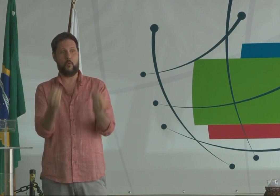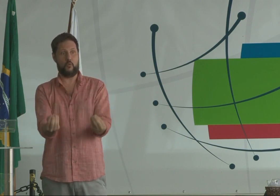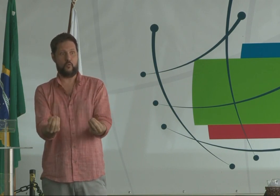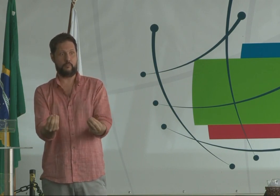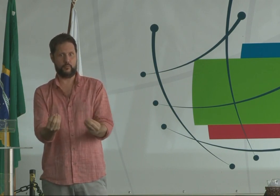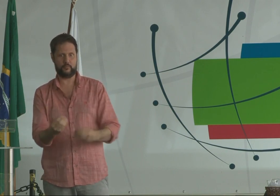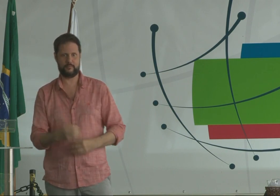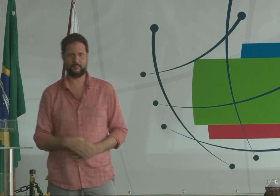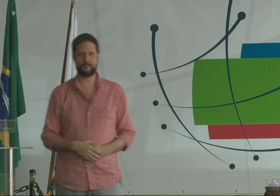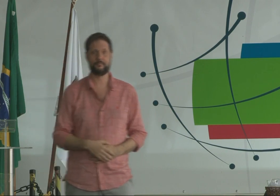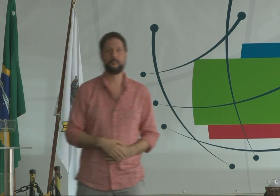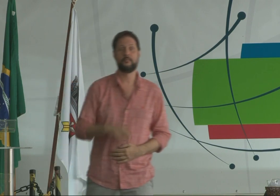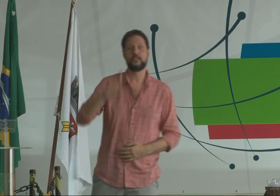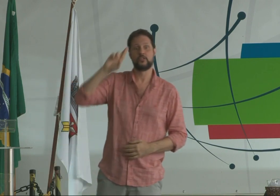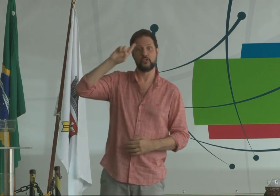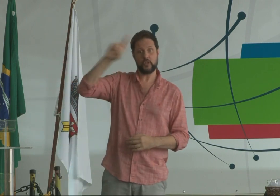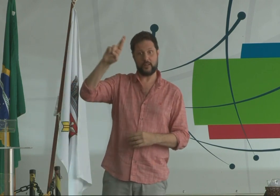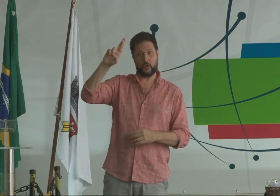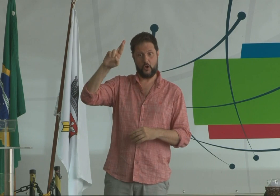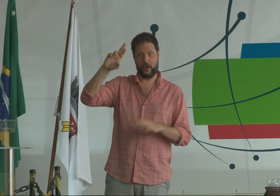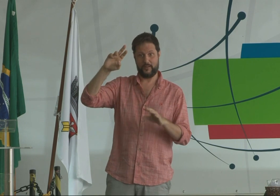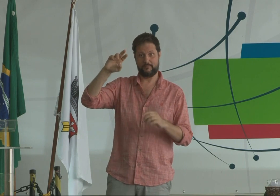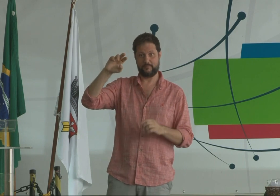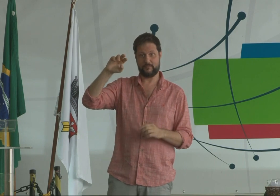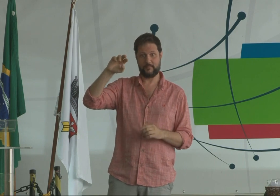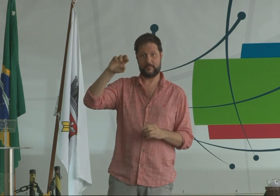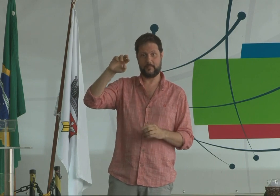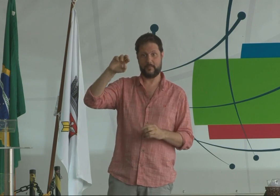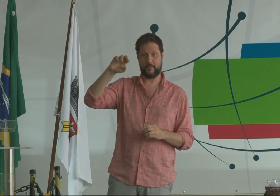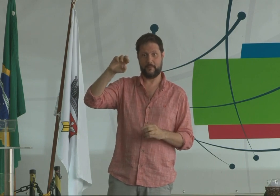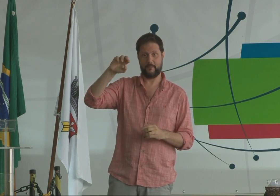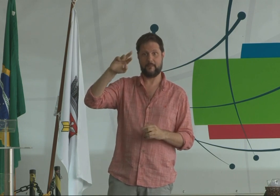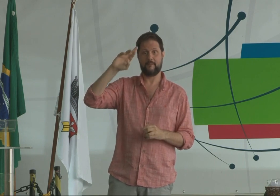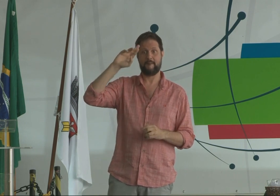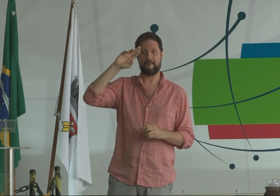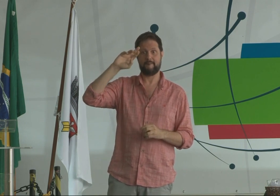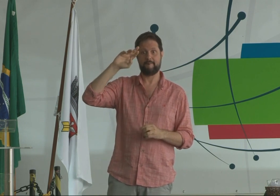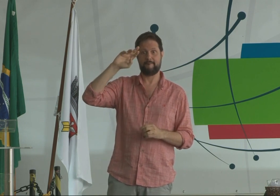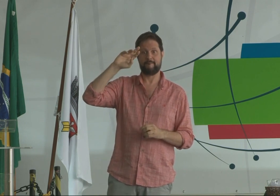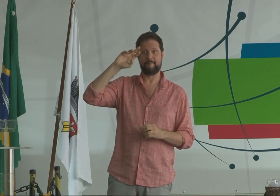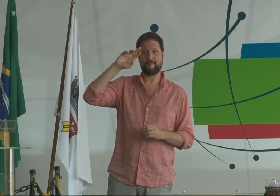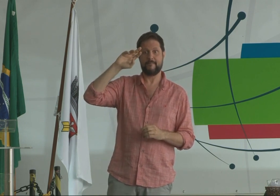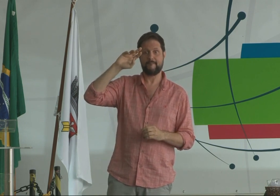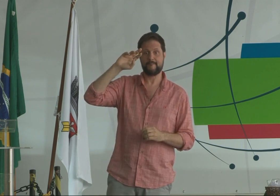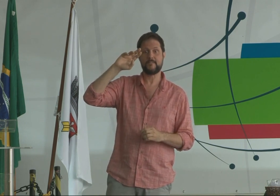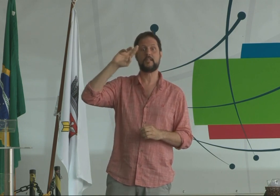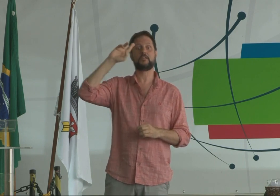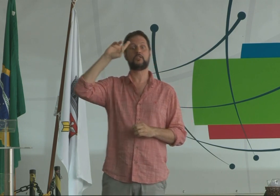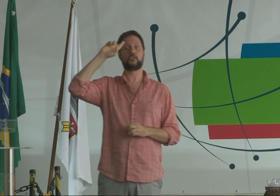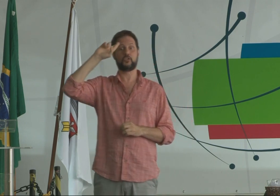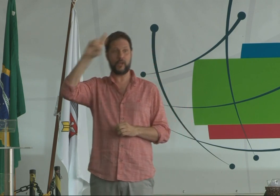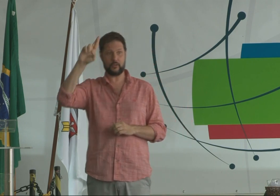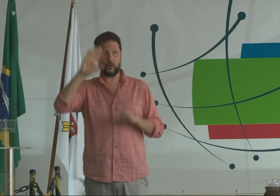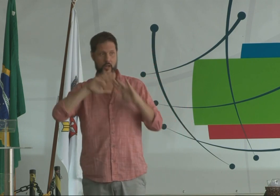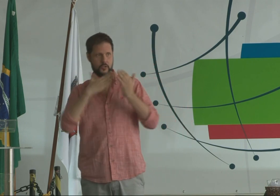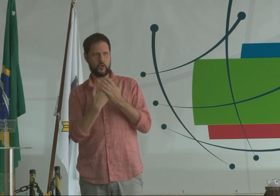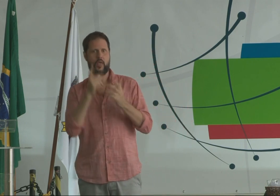musical e um dos primeiros. Mas, aí pensa, eu como estudante uma escola que trabalhava muito música e participava de um oral. O